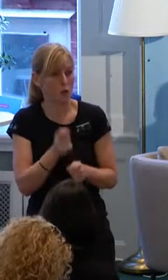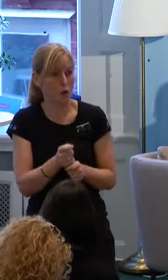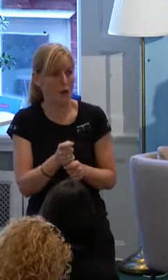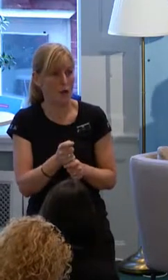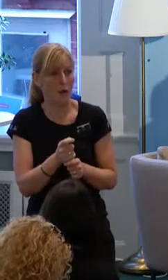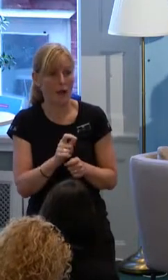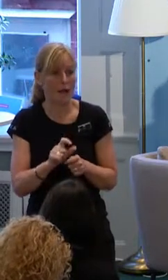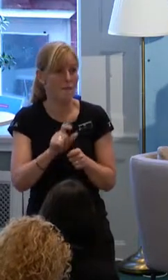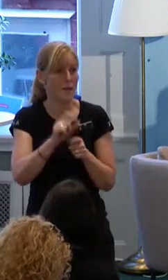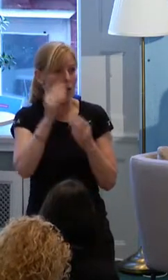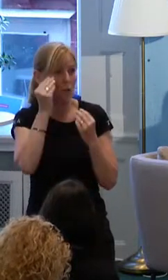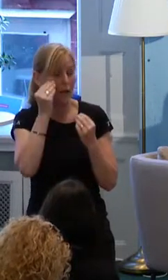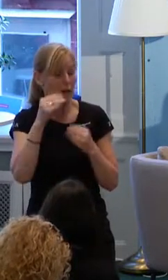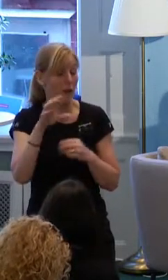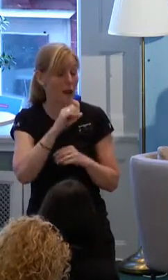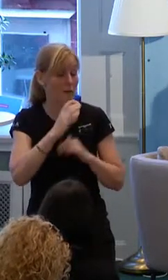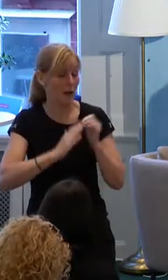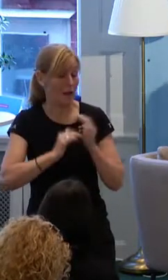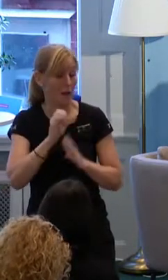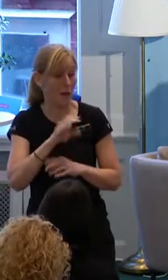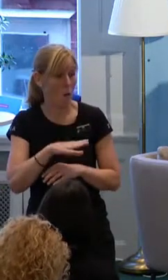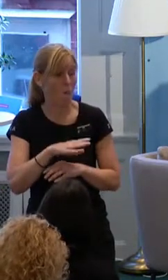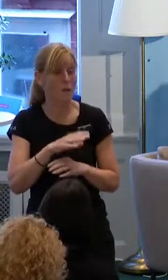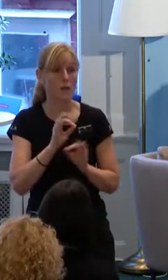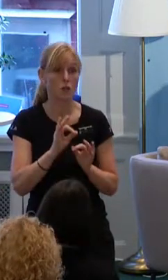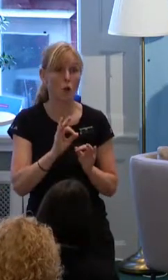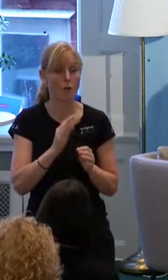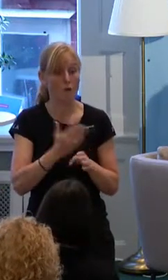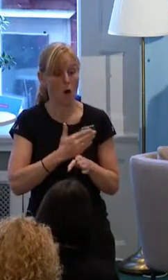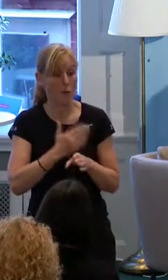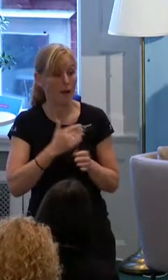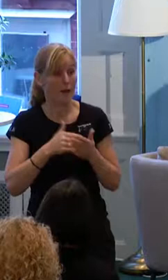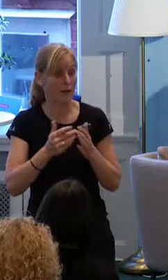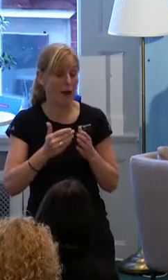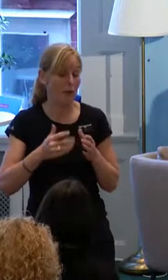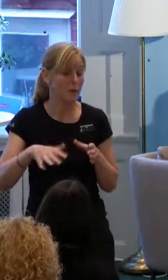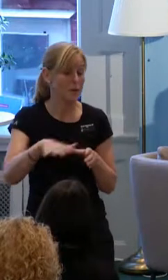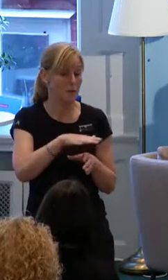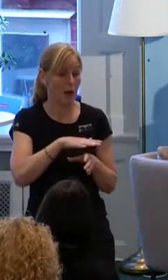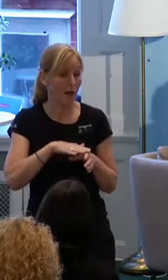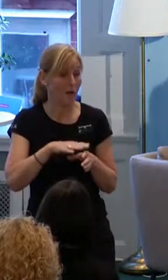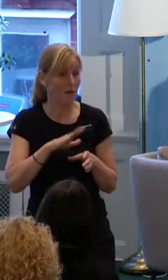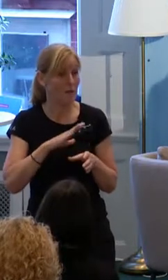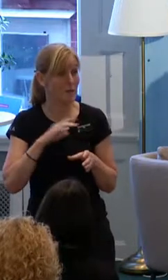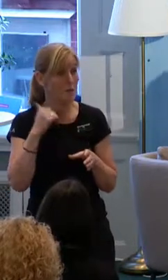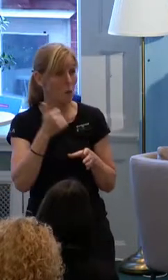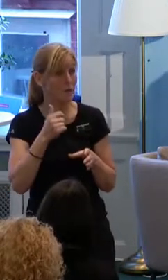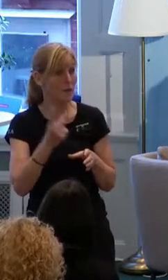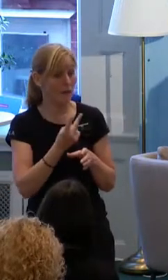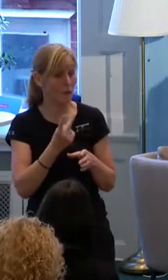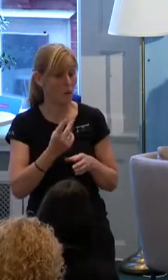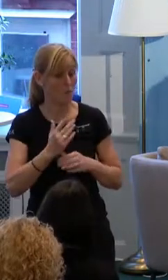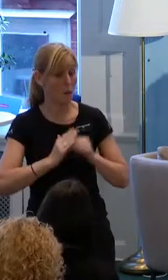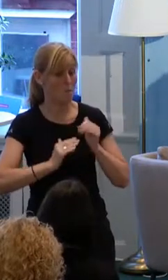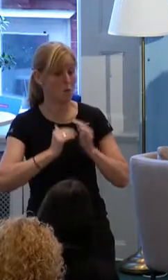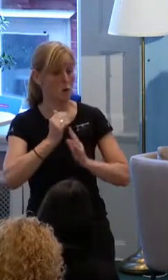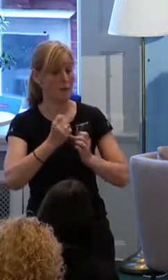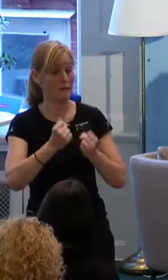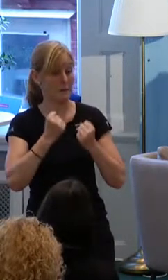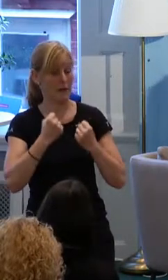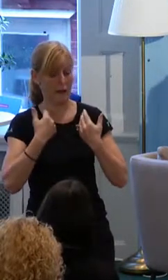en vidareutbildning. Allting handlar om att göra sig i ordning för en arbetsmarknad. Finns det inte en behovet av att bygga upp